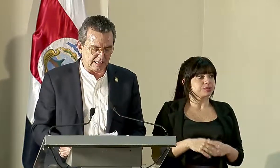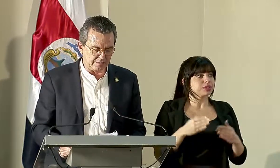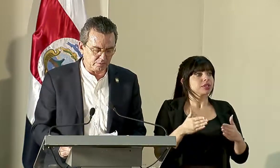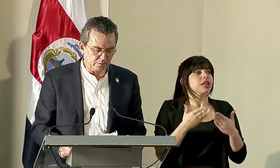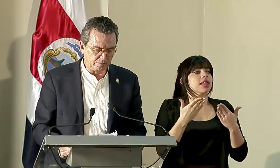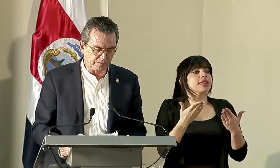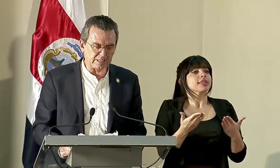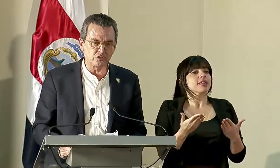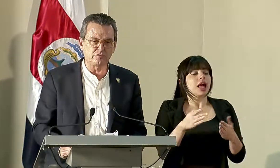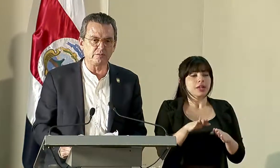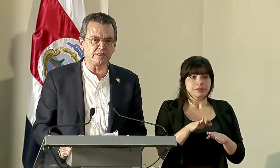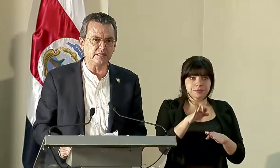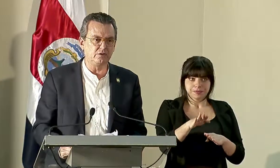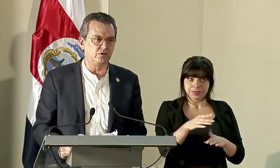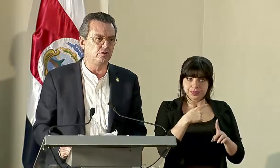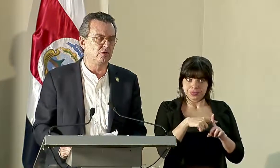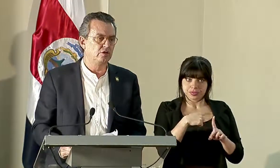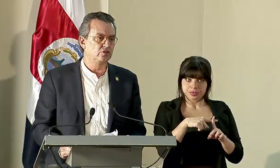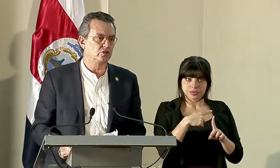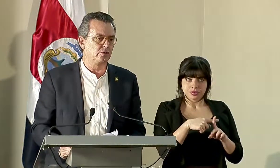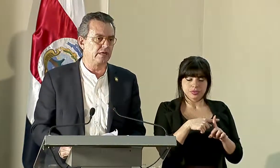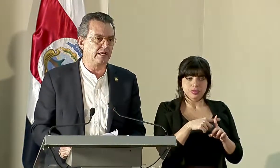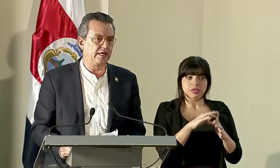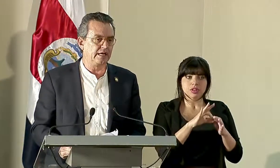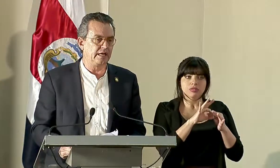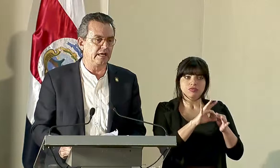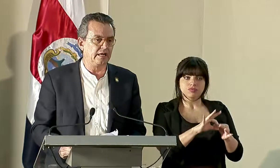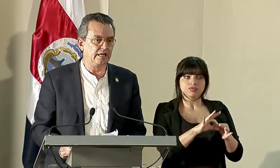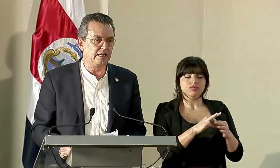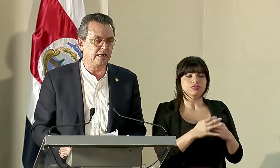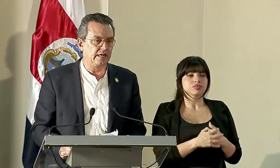Da un paso afirmativo sobre